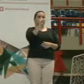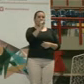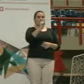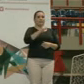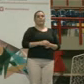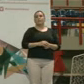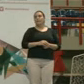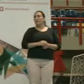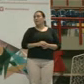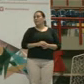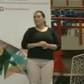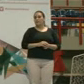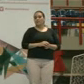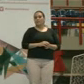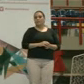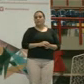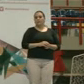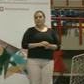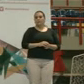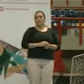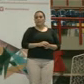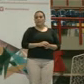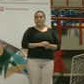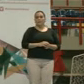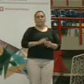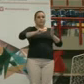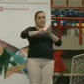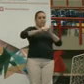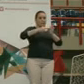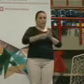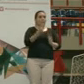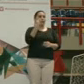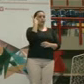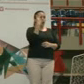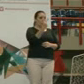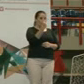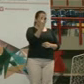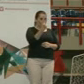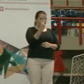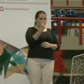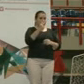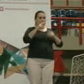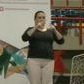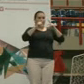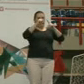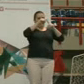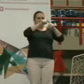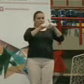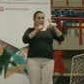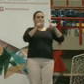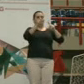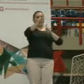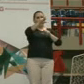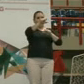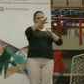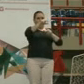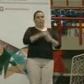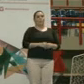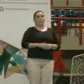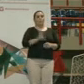Isósceles, né? Isósceles. Dois lados iguais apenas. Dois lados